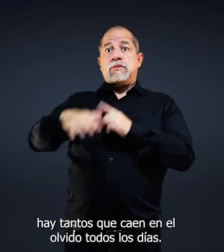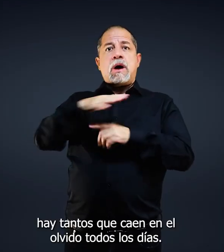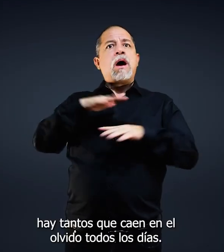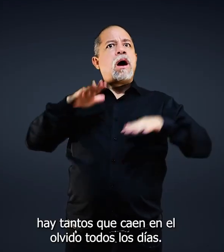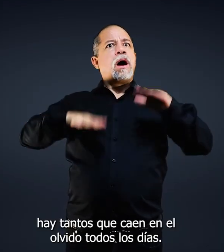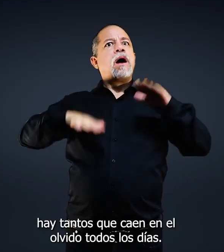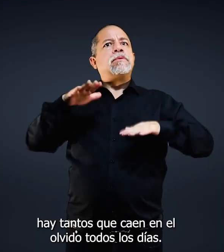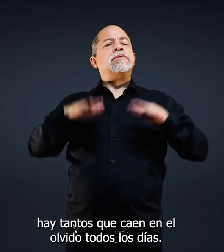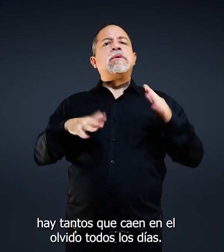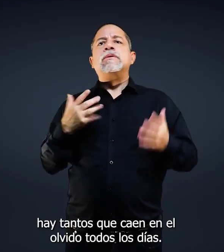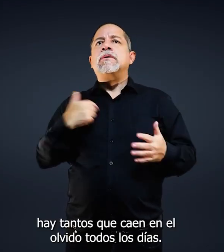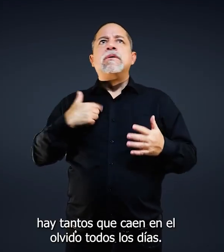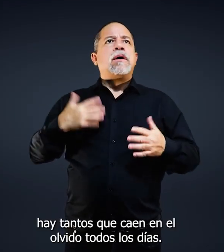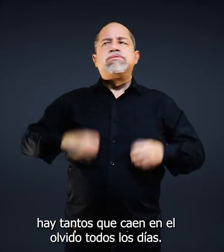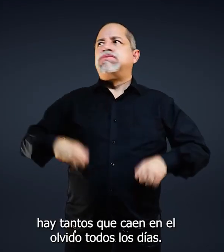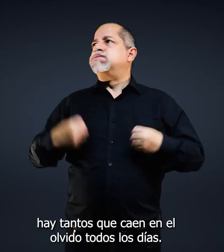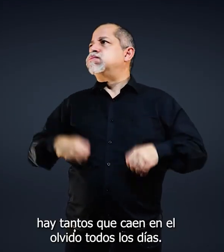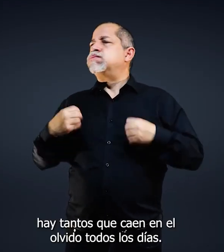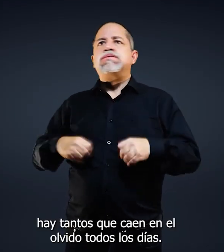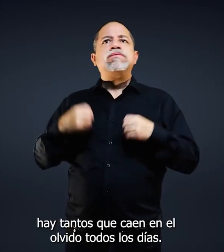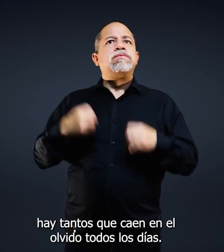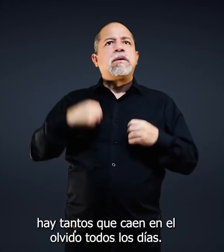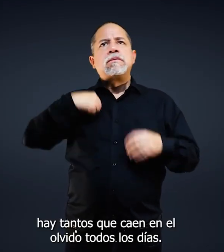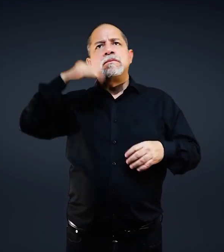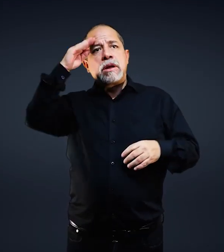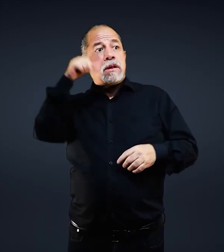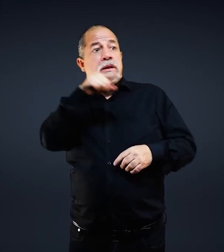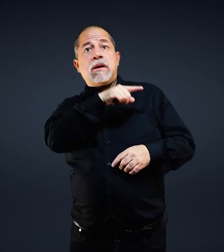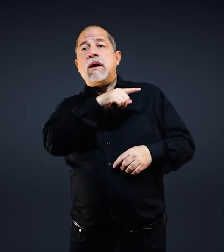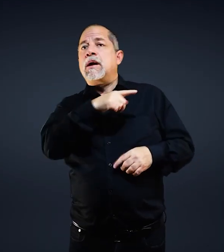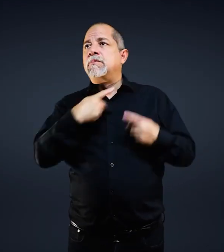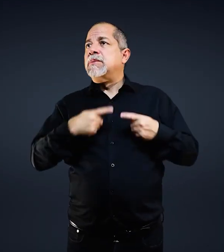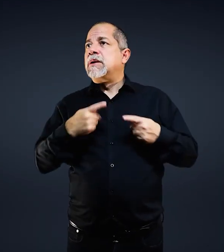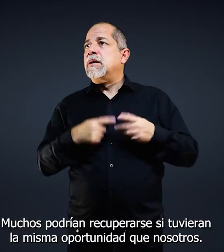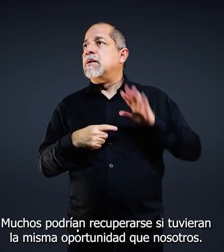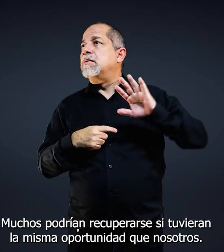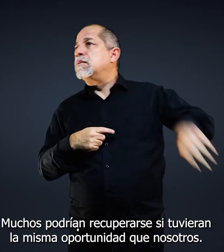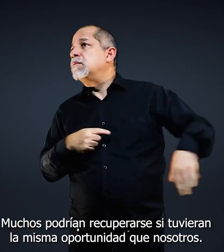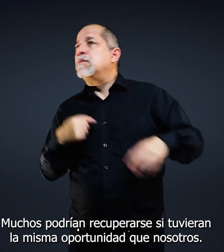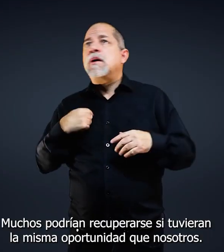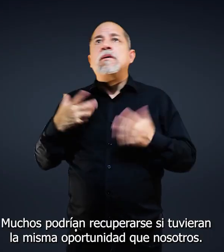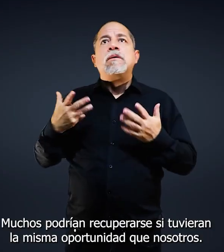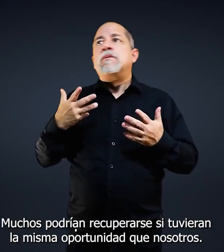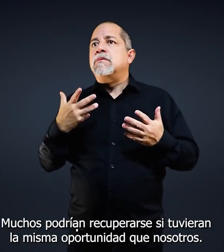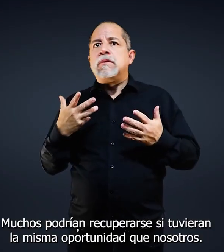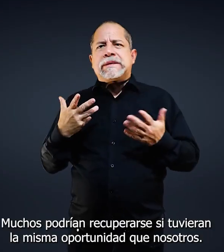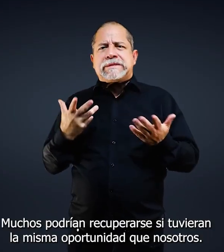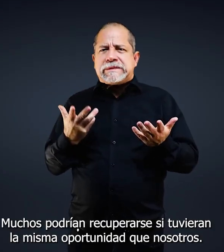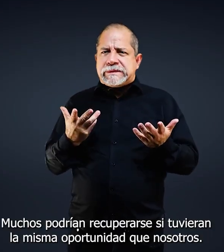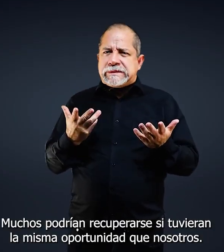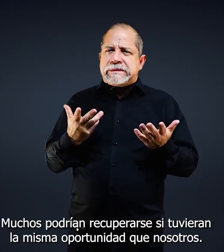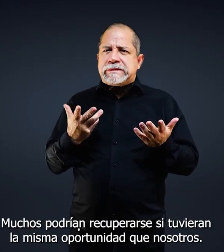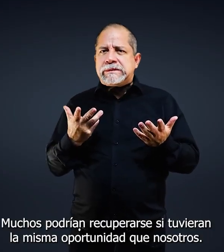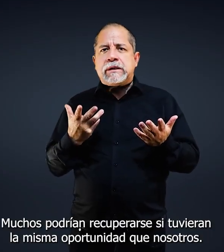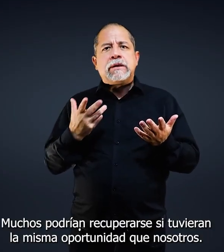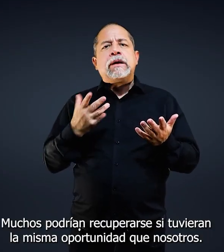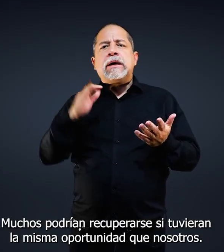tantos que caen en el olvido todos los días. Muchos podrían recuperarse si tuvieran la misma oportunidad que